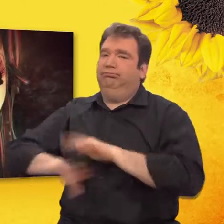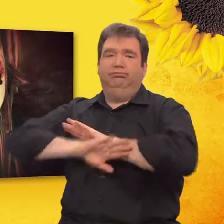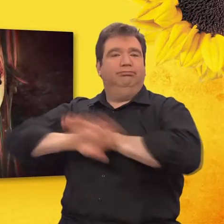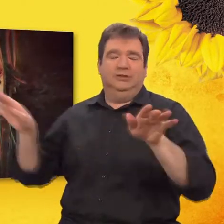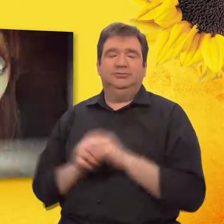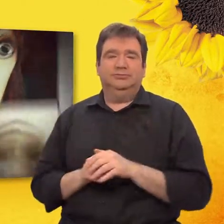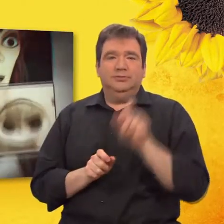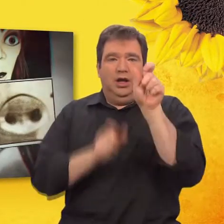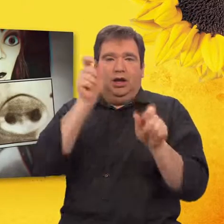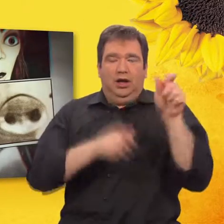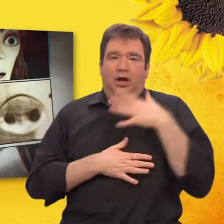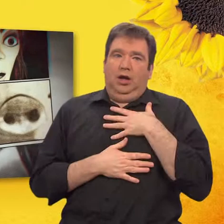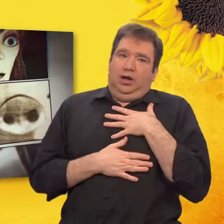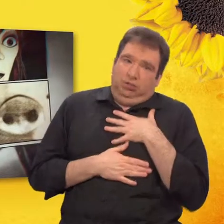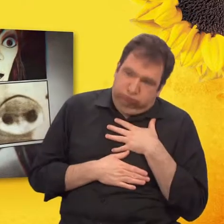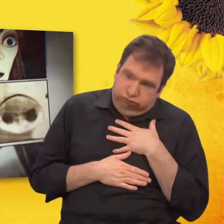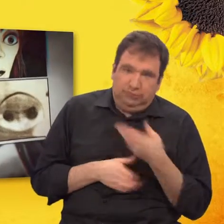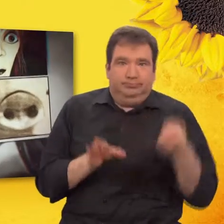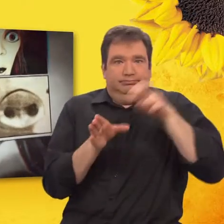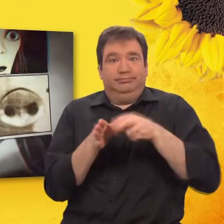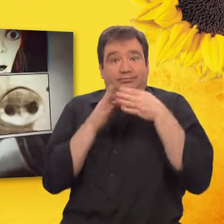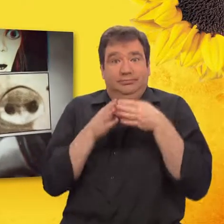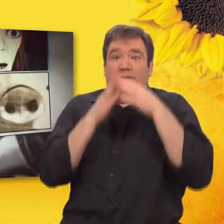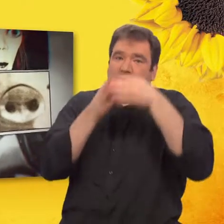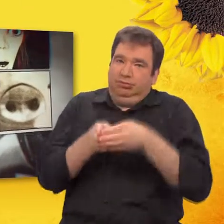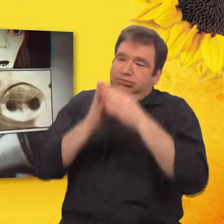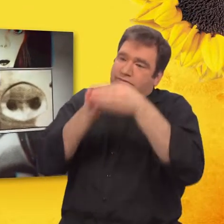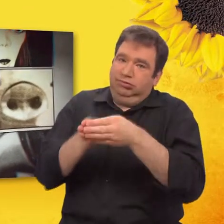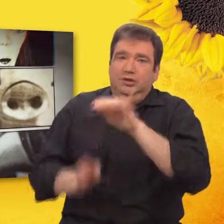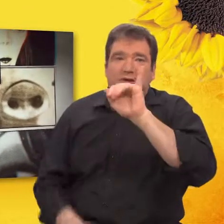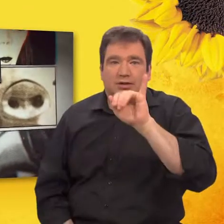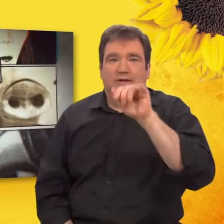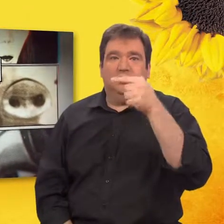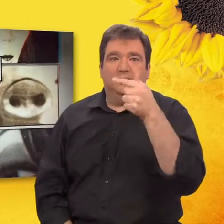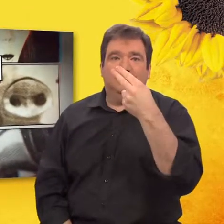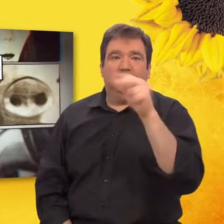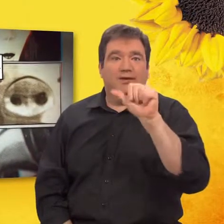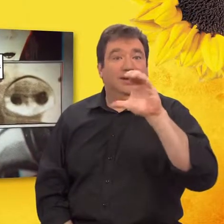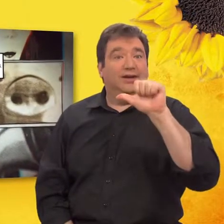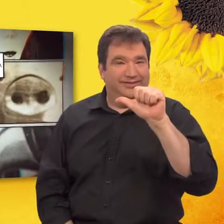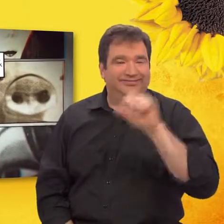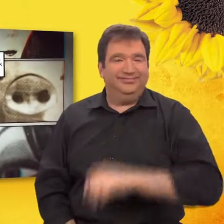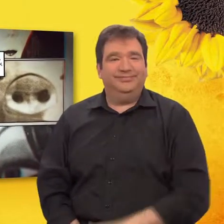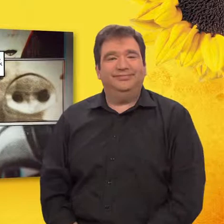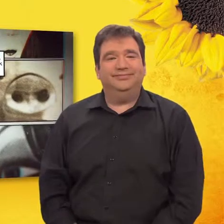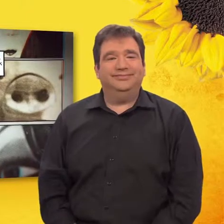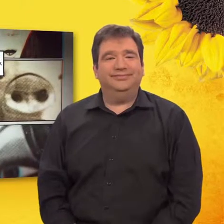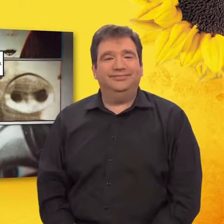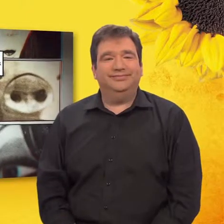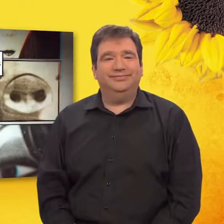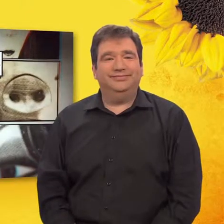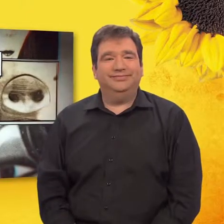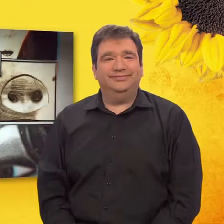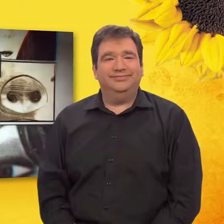attacks the goddess and forces her to break the spell. Recovered from the fright, they resume their extraordinary journey to